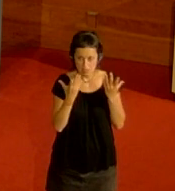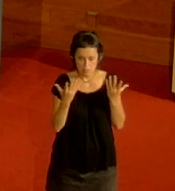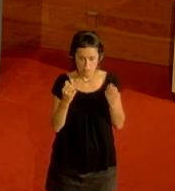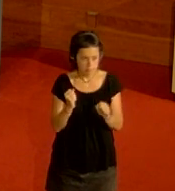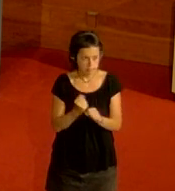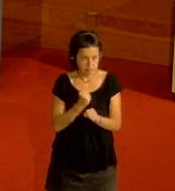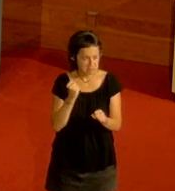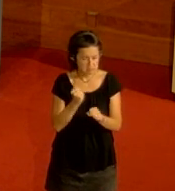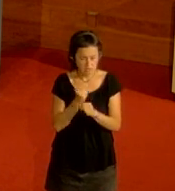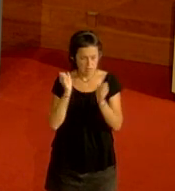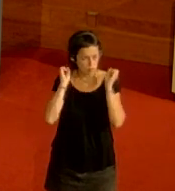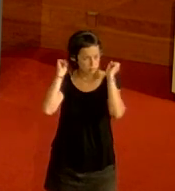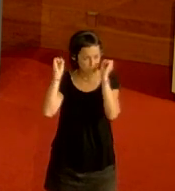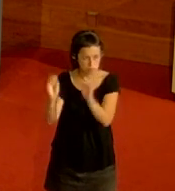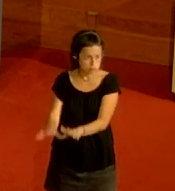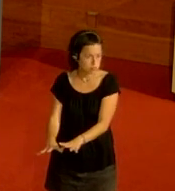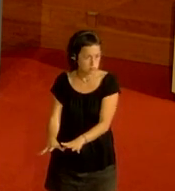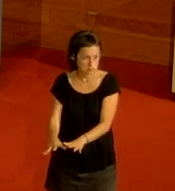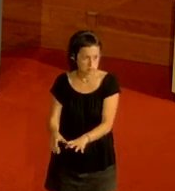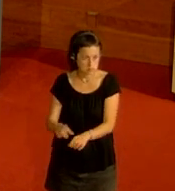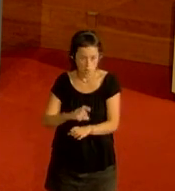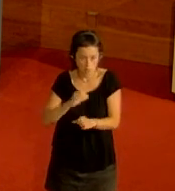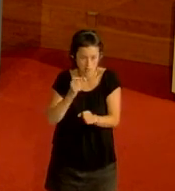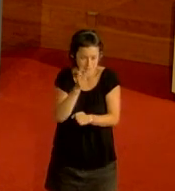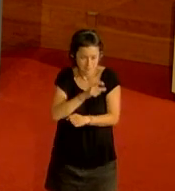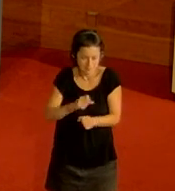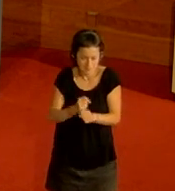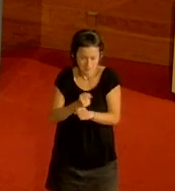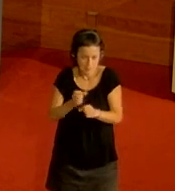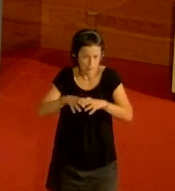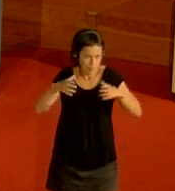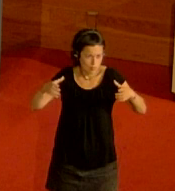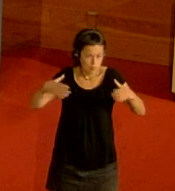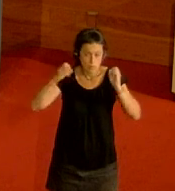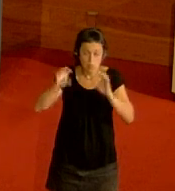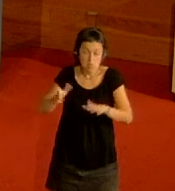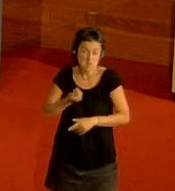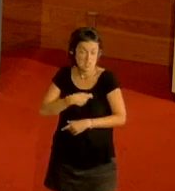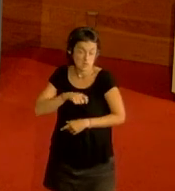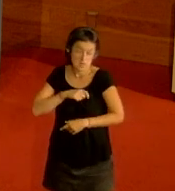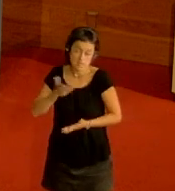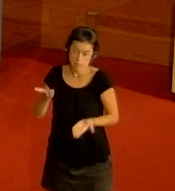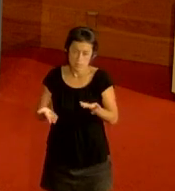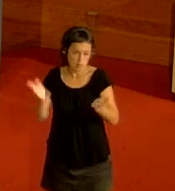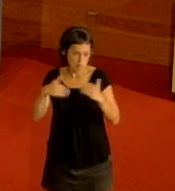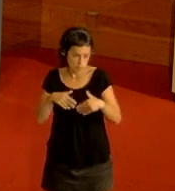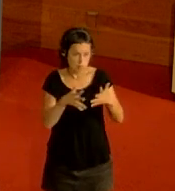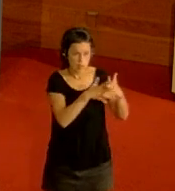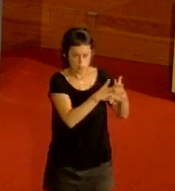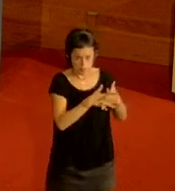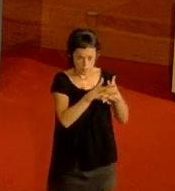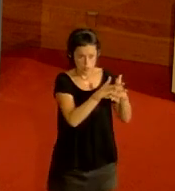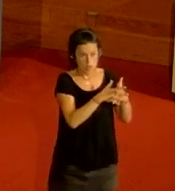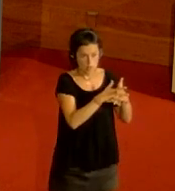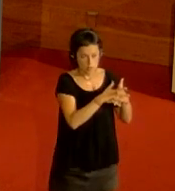esta dimisión absolutamente masiva que en el contexto español en principio No no ha tenido equivalentes Aunque algunas cosas se han especulado en